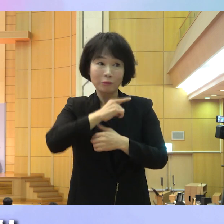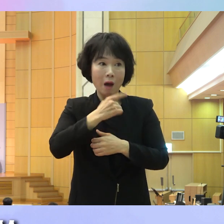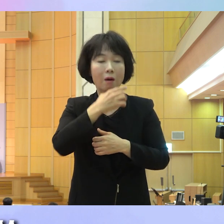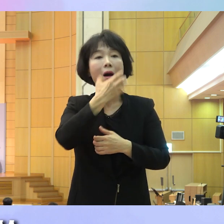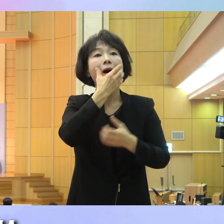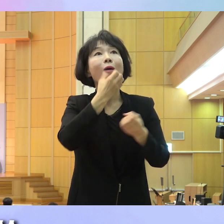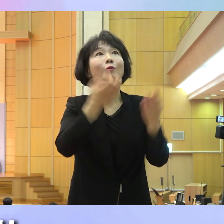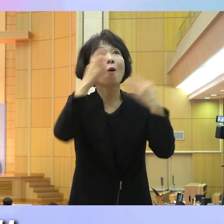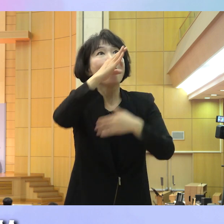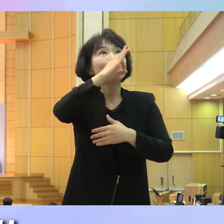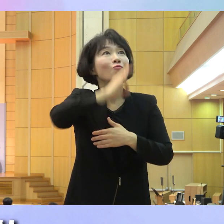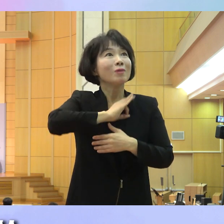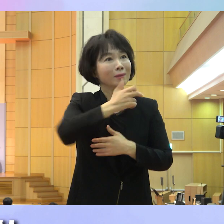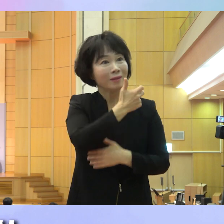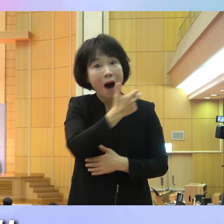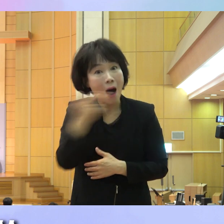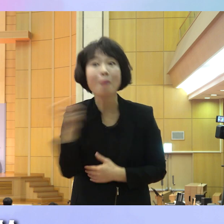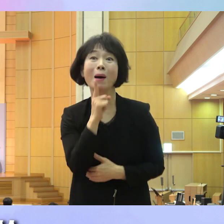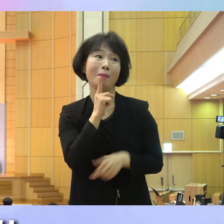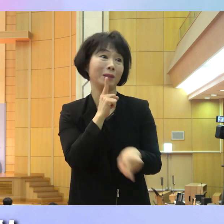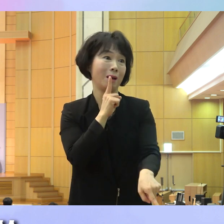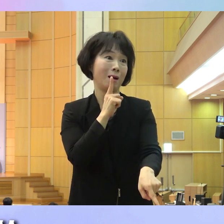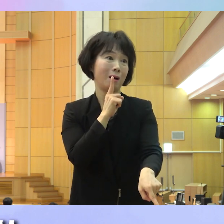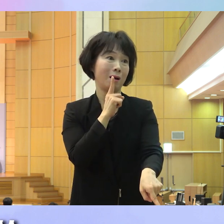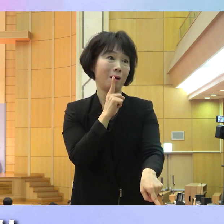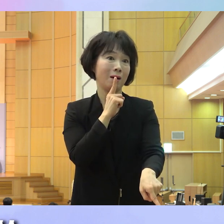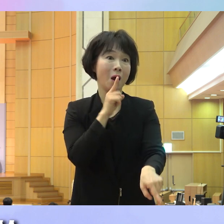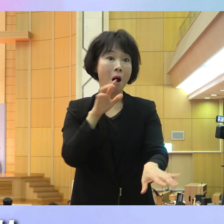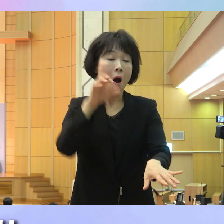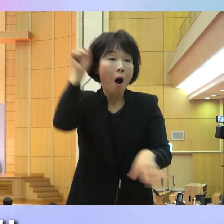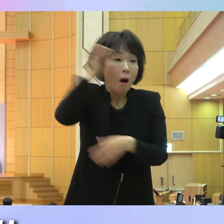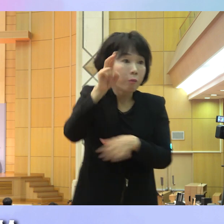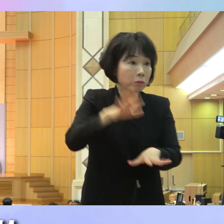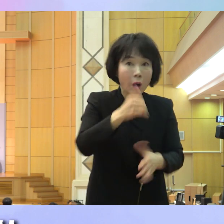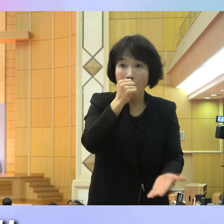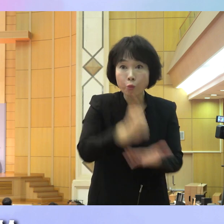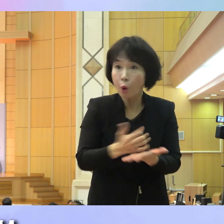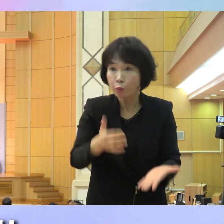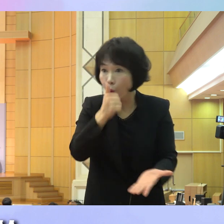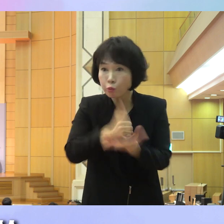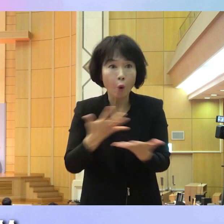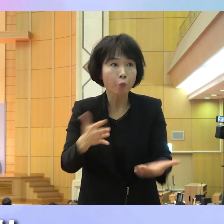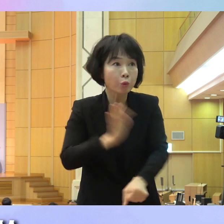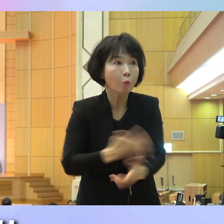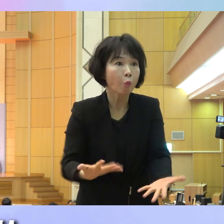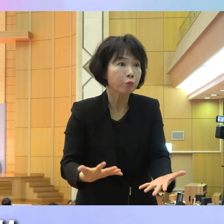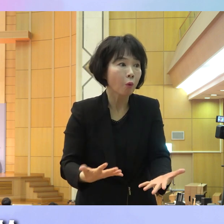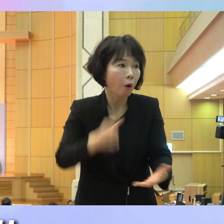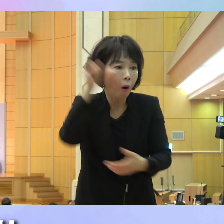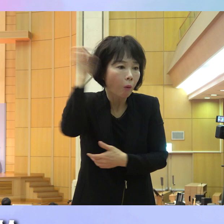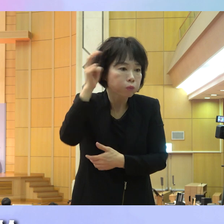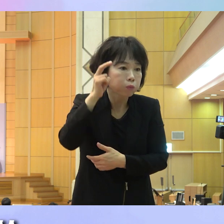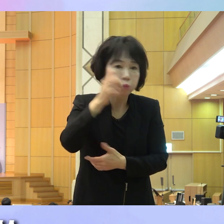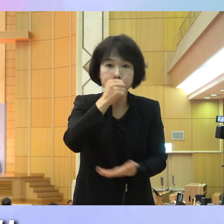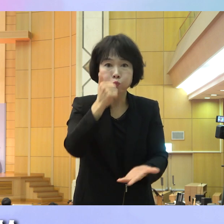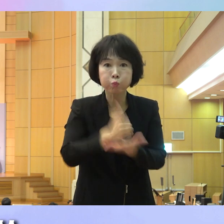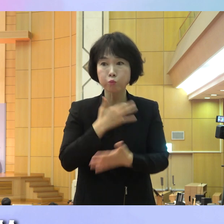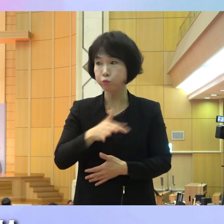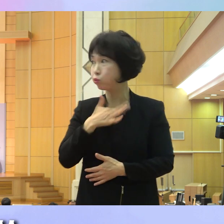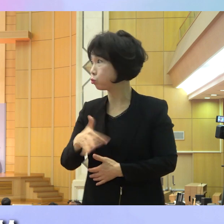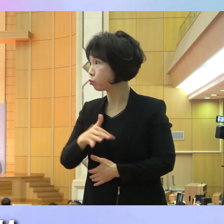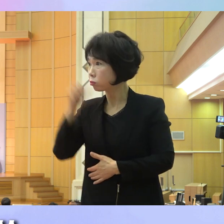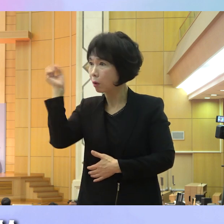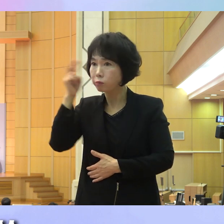고난이 다가온다는 말은 내가 뭔가 영적으로 잘못 신앙생활하고 죄를